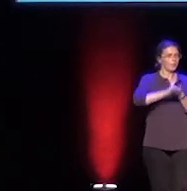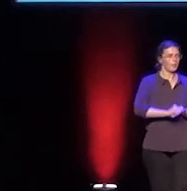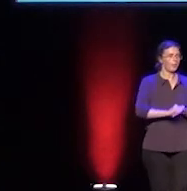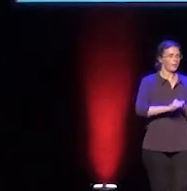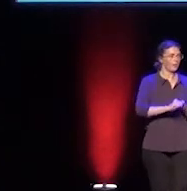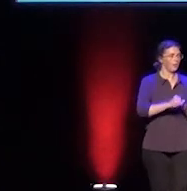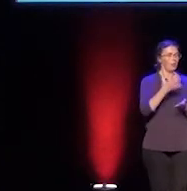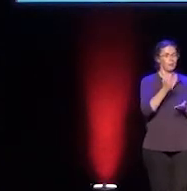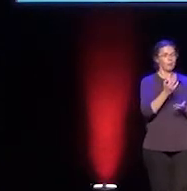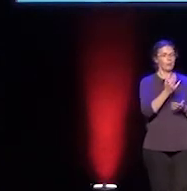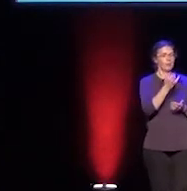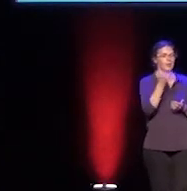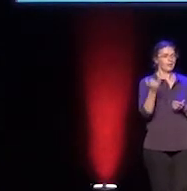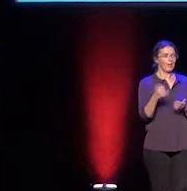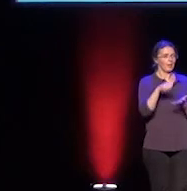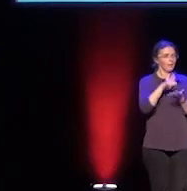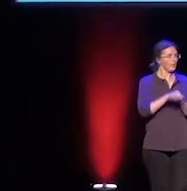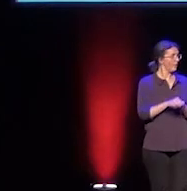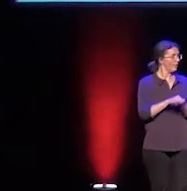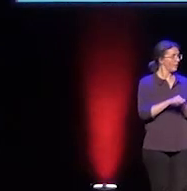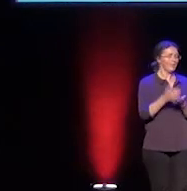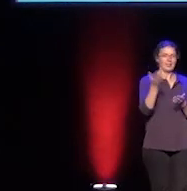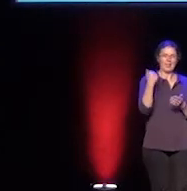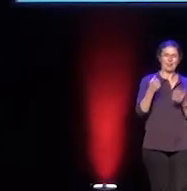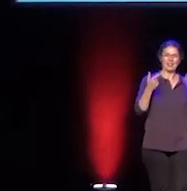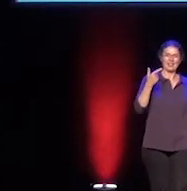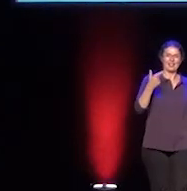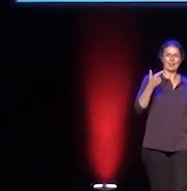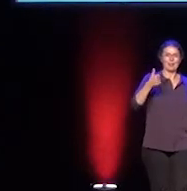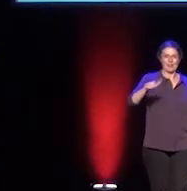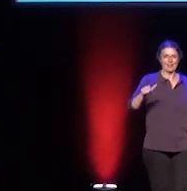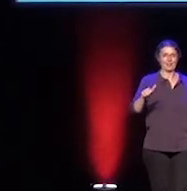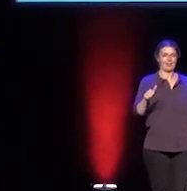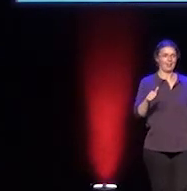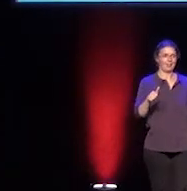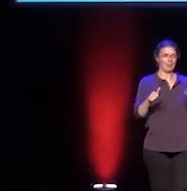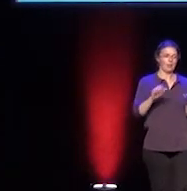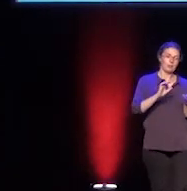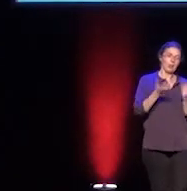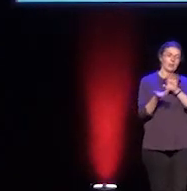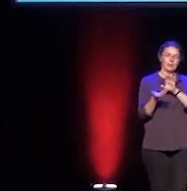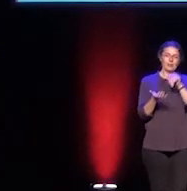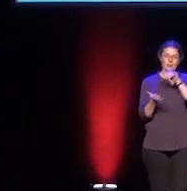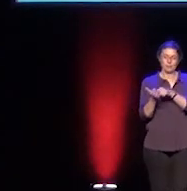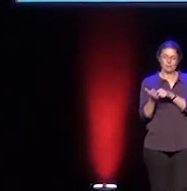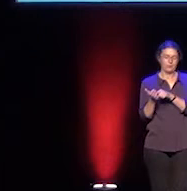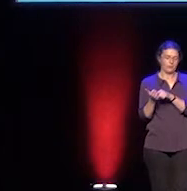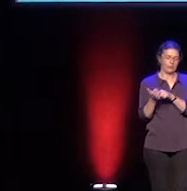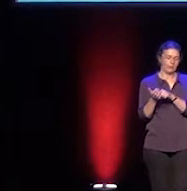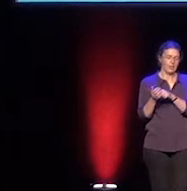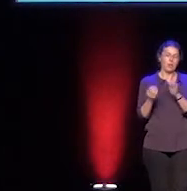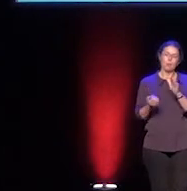der 50-Jahre-Medaille, die der Verband 1967 herausgegeben hat, und auf der anderen Seite mit